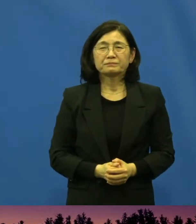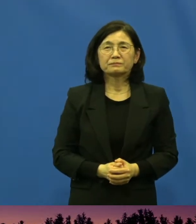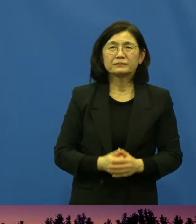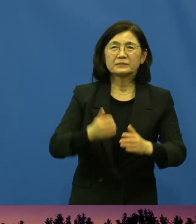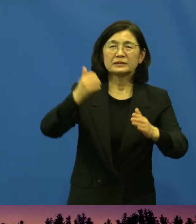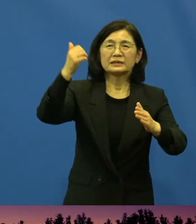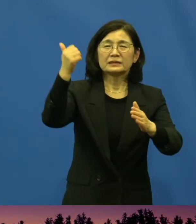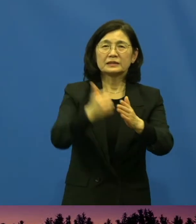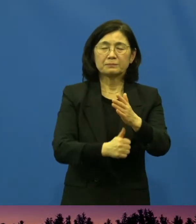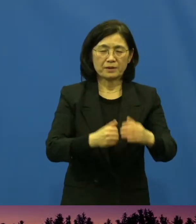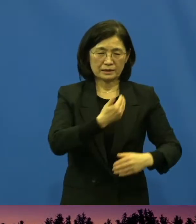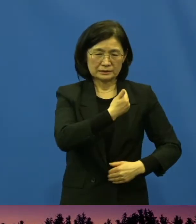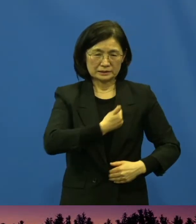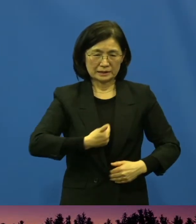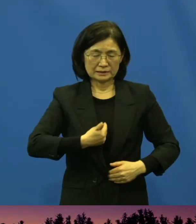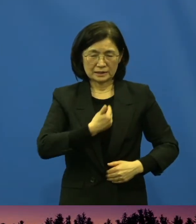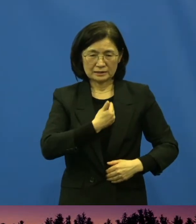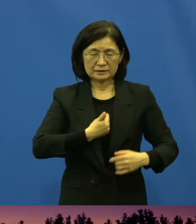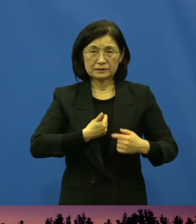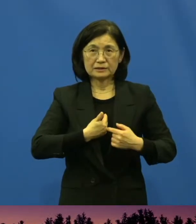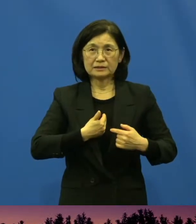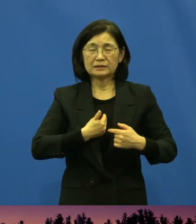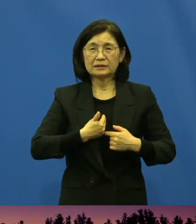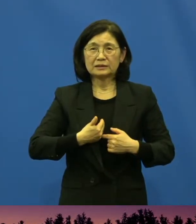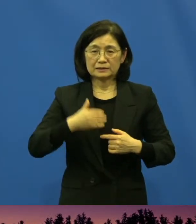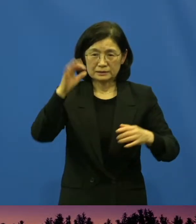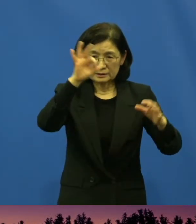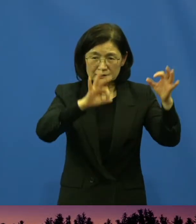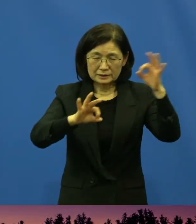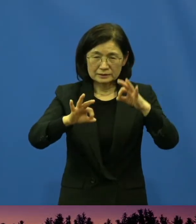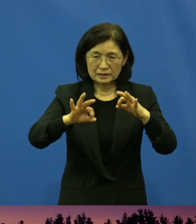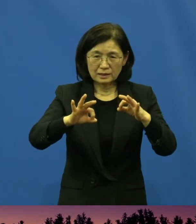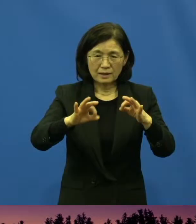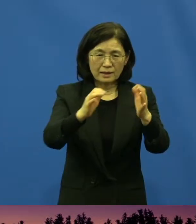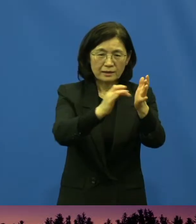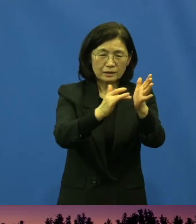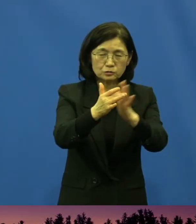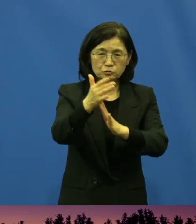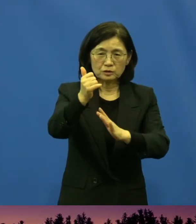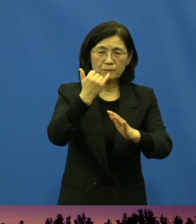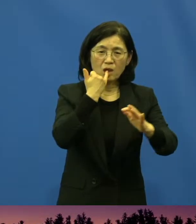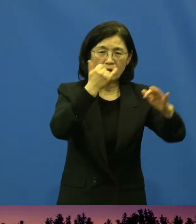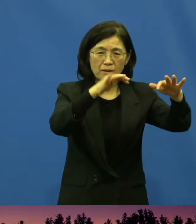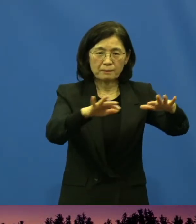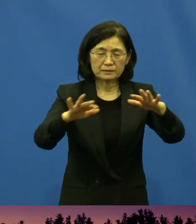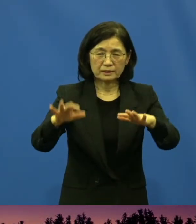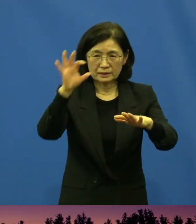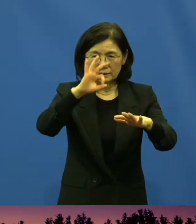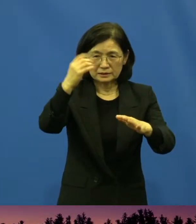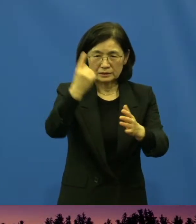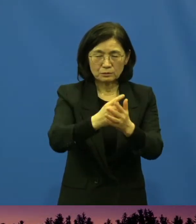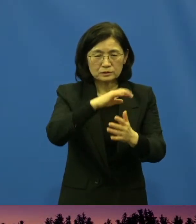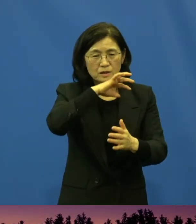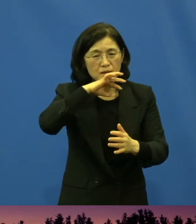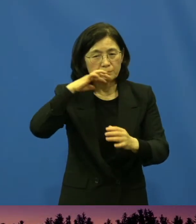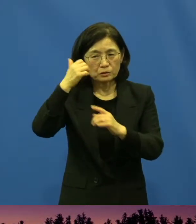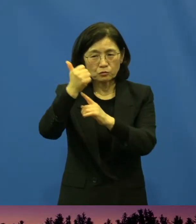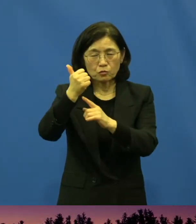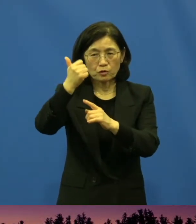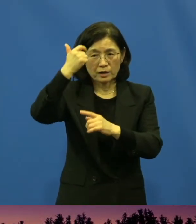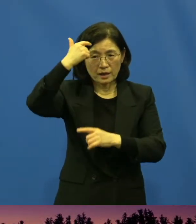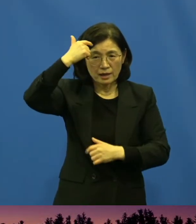디베랴 바닷가에 찾아오신 주님이 베드로에게 질문을 던져요. 어떤 질문이죠? 요한의 아들 시몬아, 내가